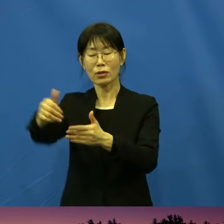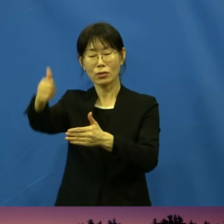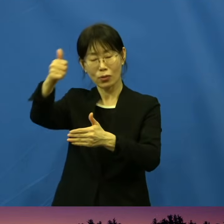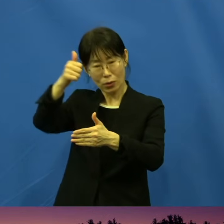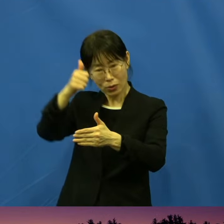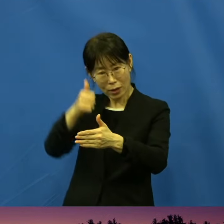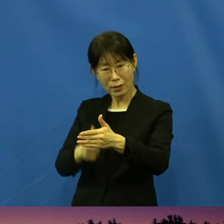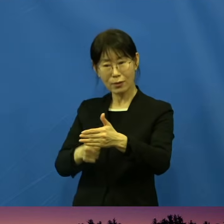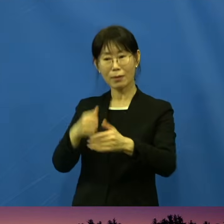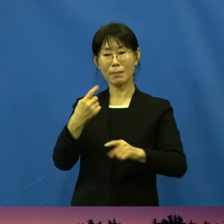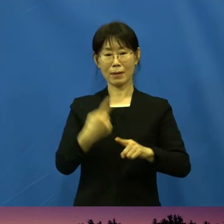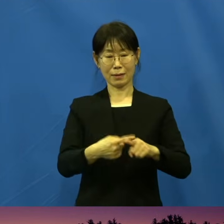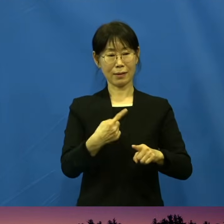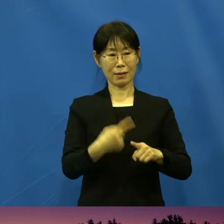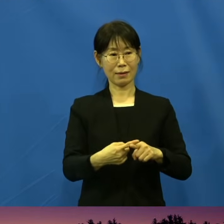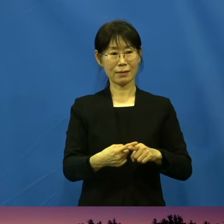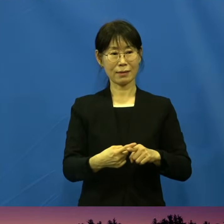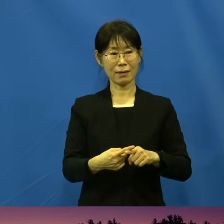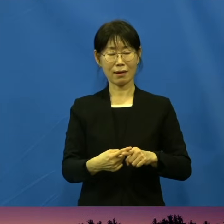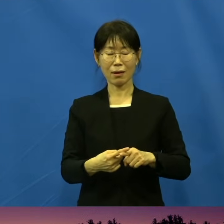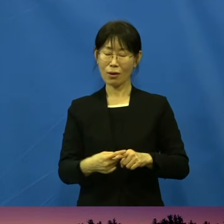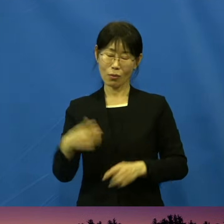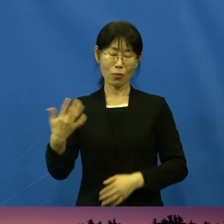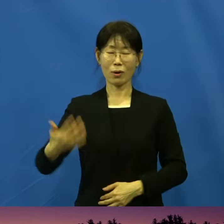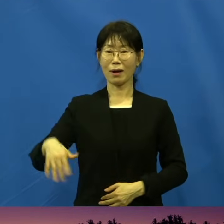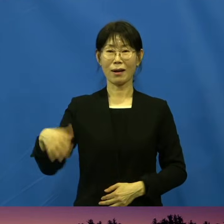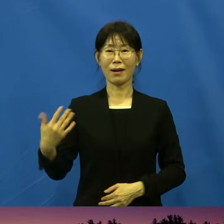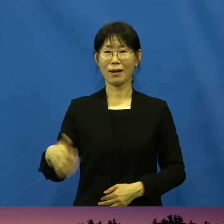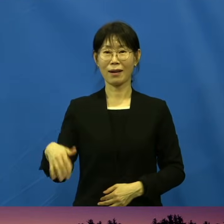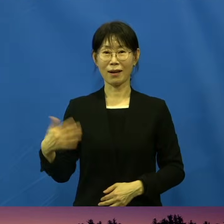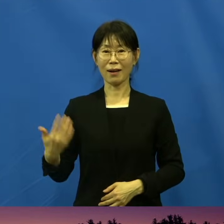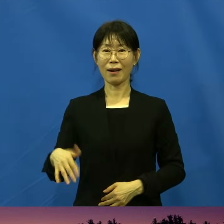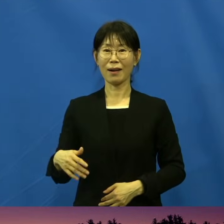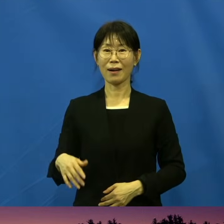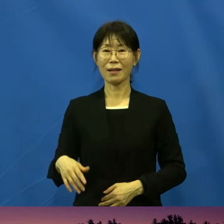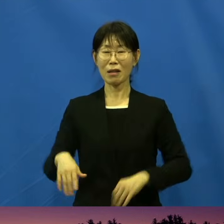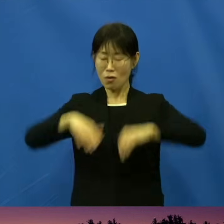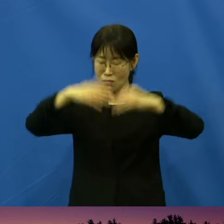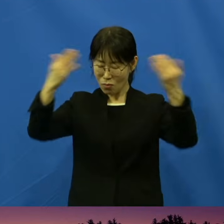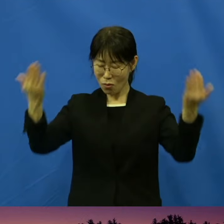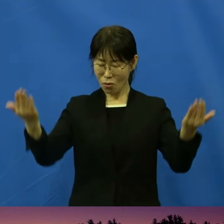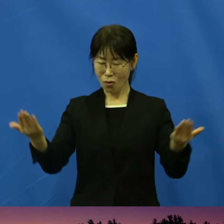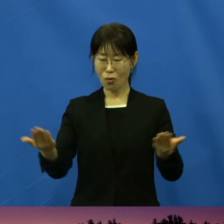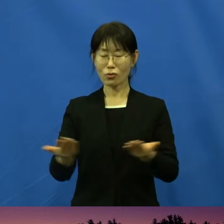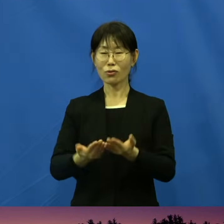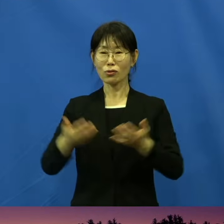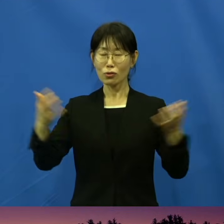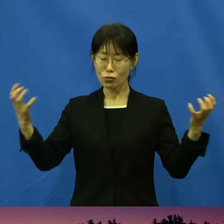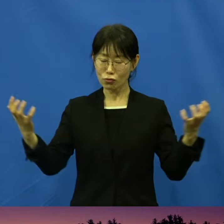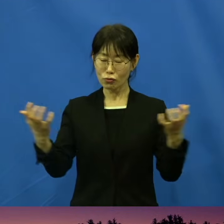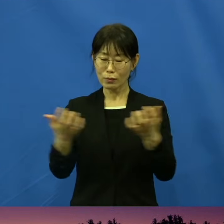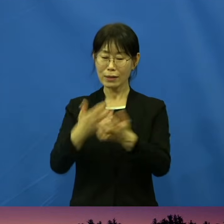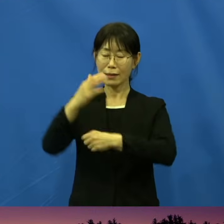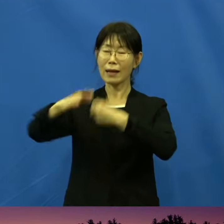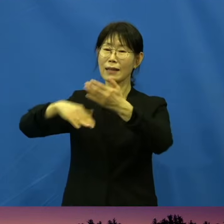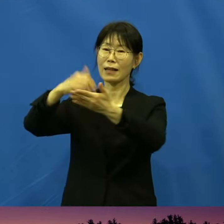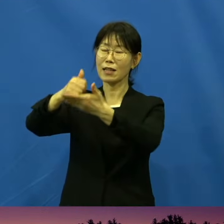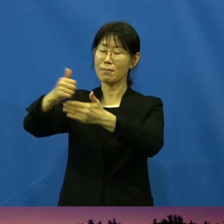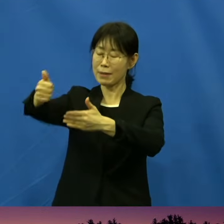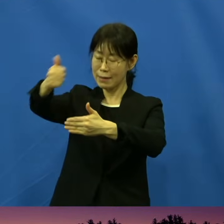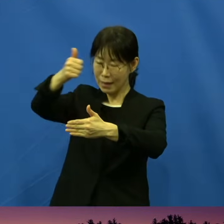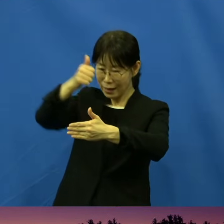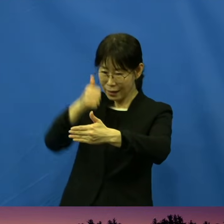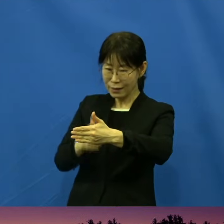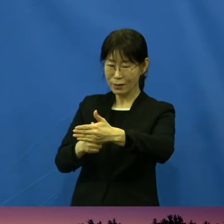얘기. 우주보다 더 크신 분이 모든 것인 충만하신 그분이 내 안에 거하신다는